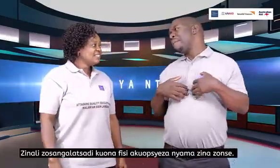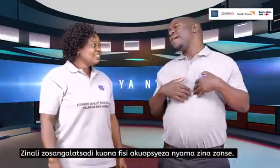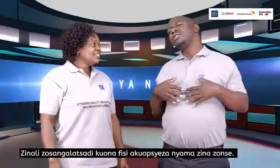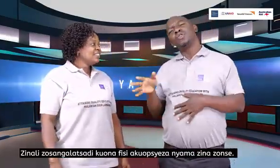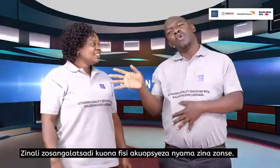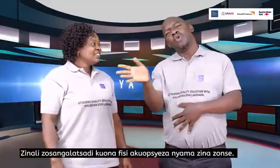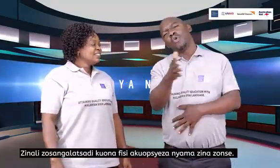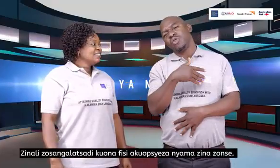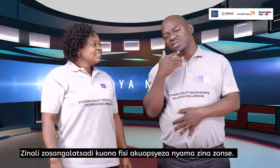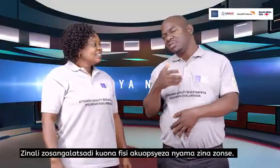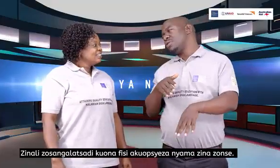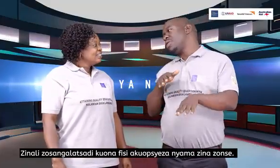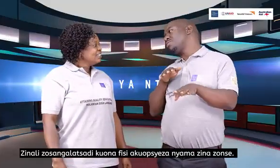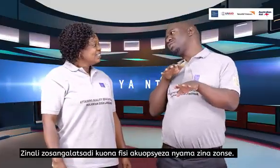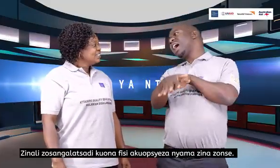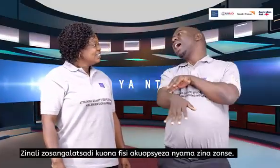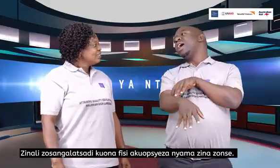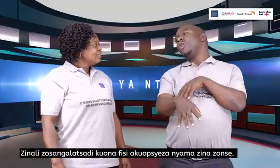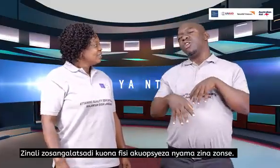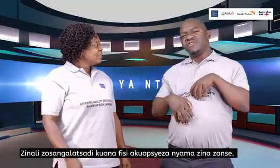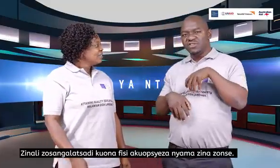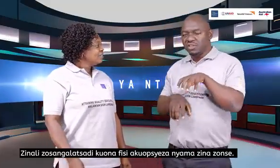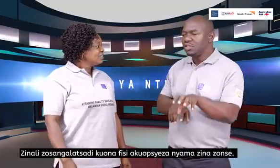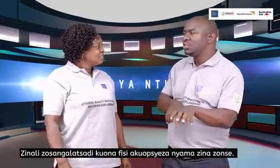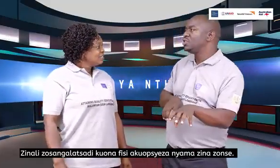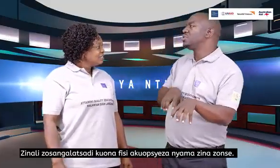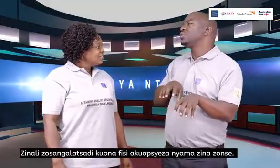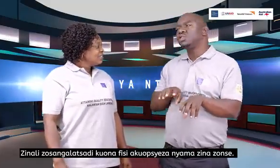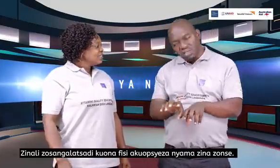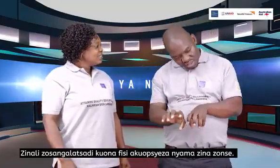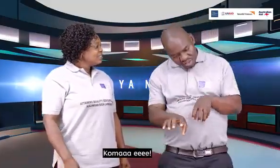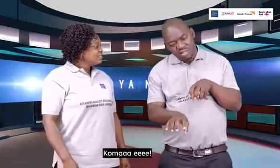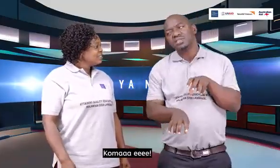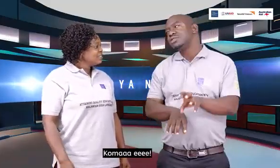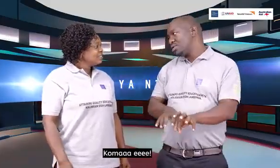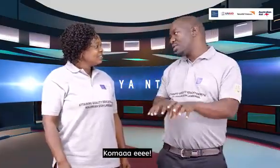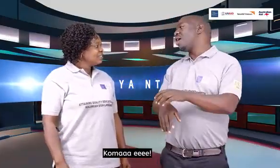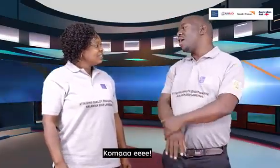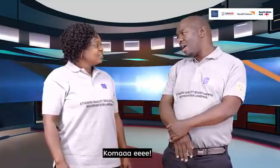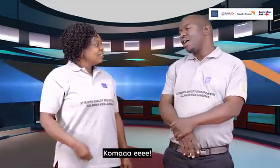Zinali zosangalatsadi kuona fisi akuopseza nyama zina zonse.